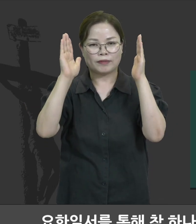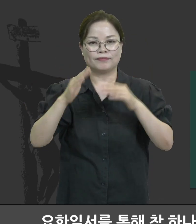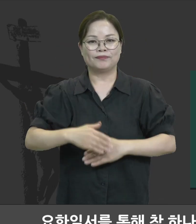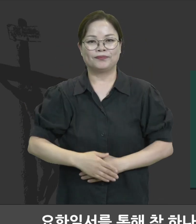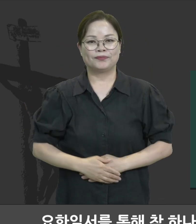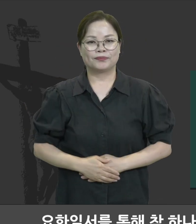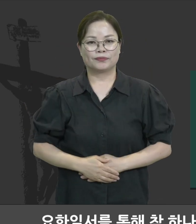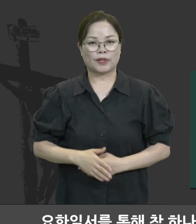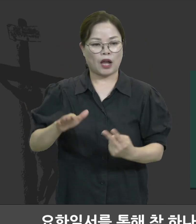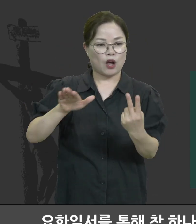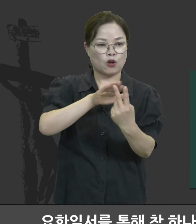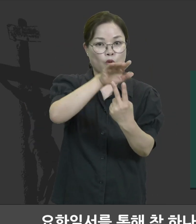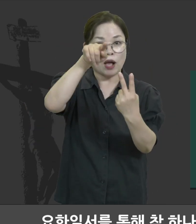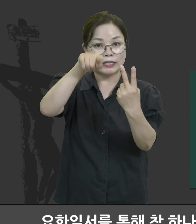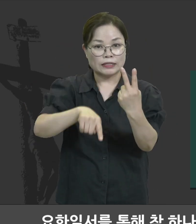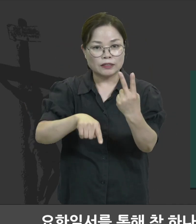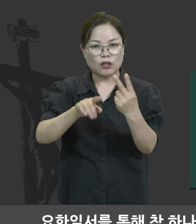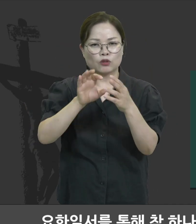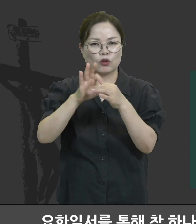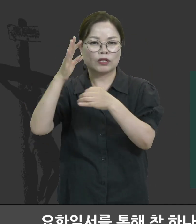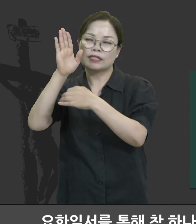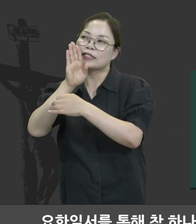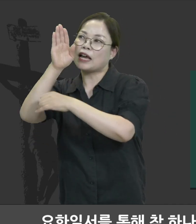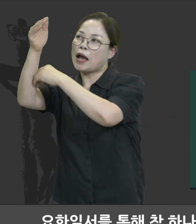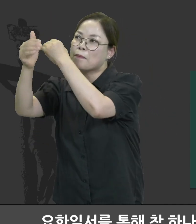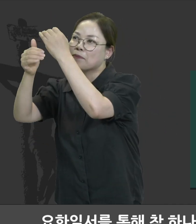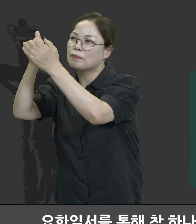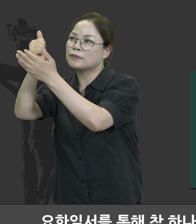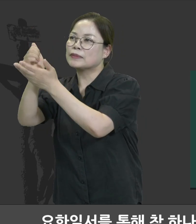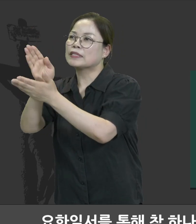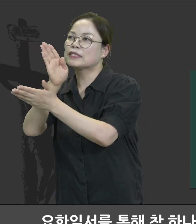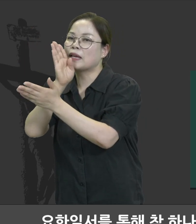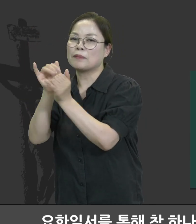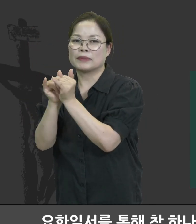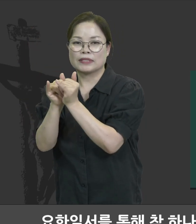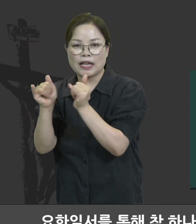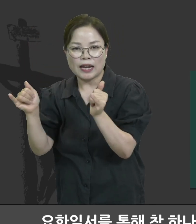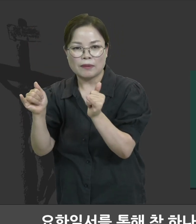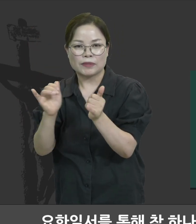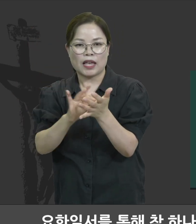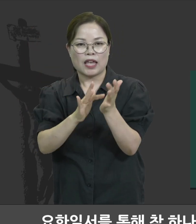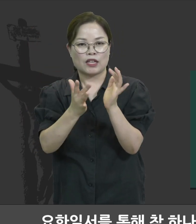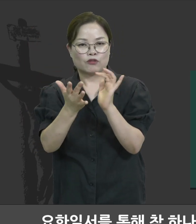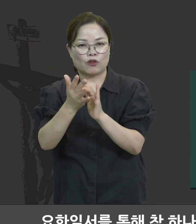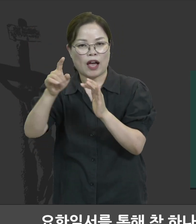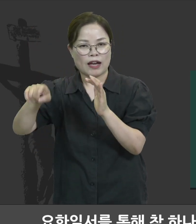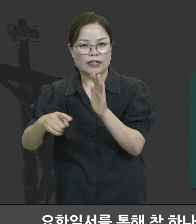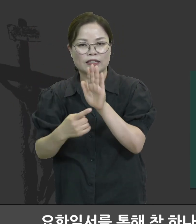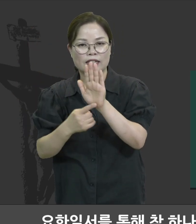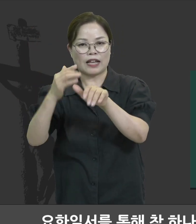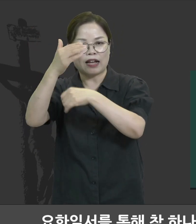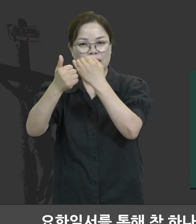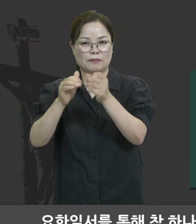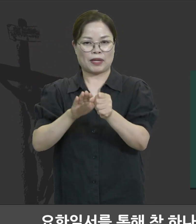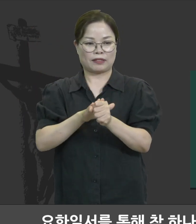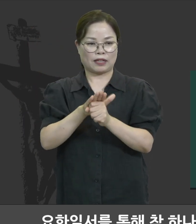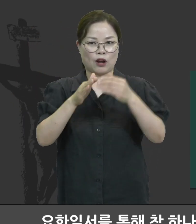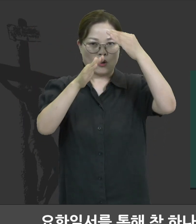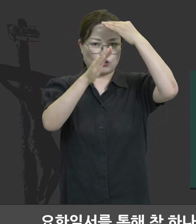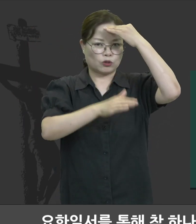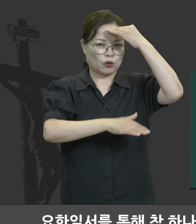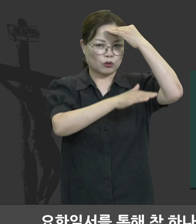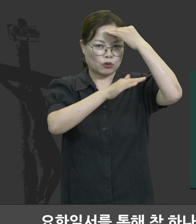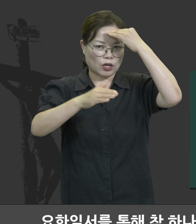요한일서를 통해 참 하나님이자 참 사람이신 그리스도 안에서 드러난 하나님의 사랑과 성도들에게